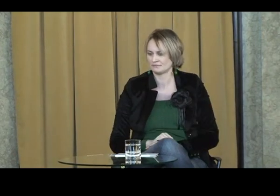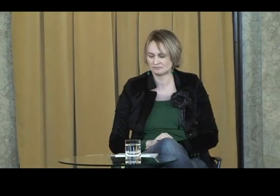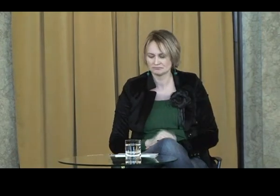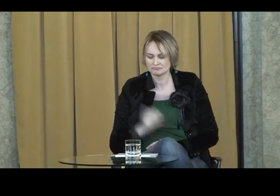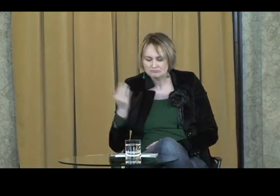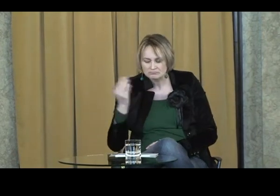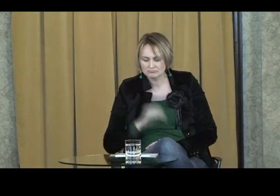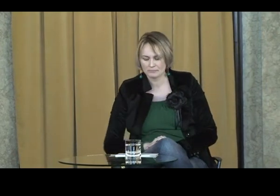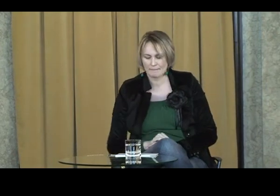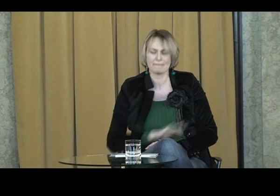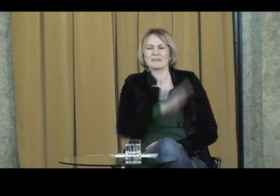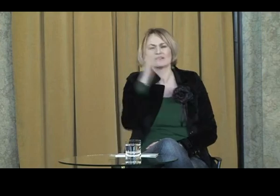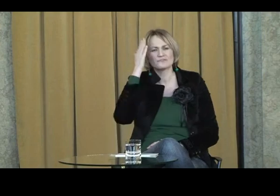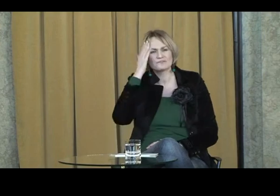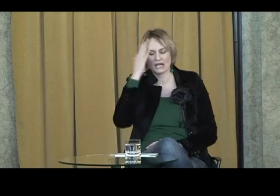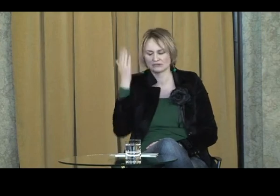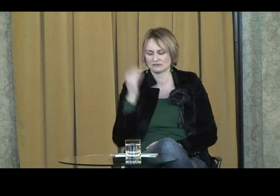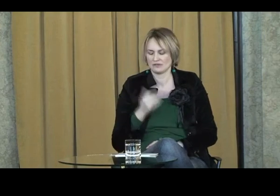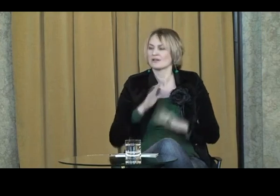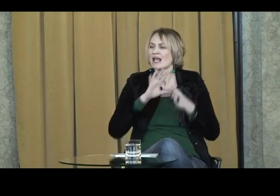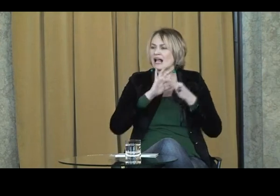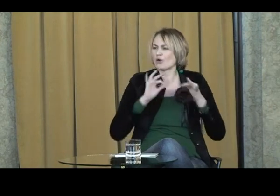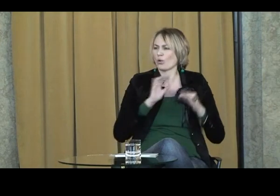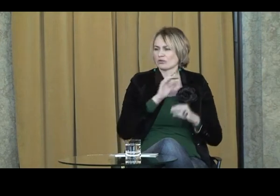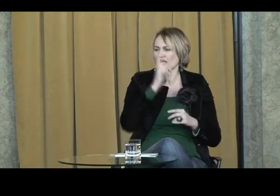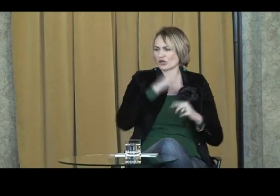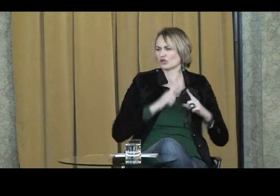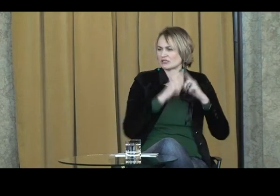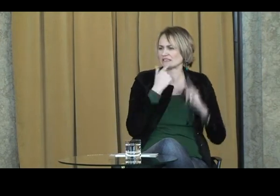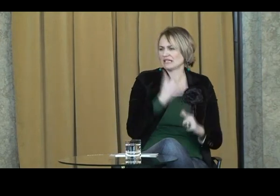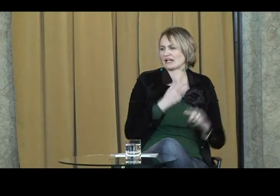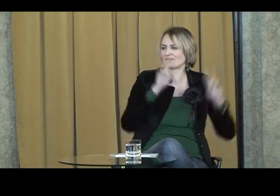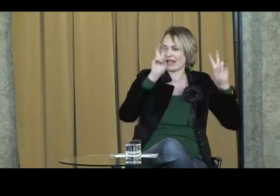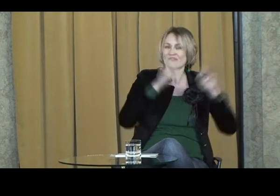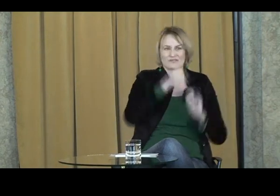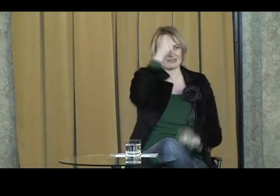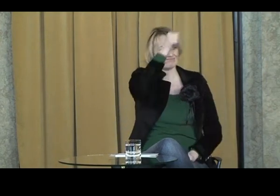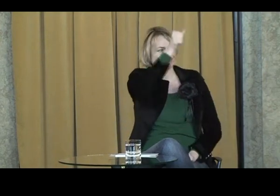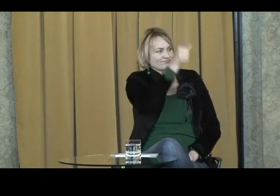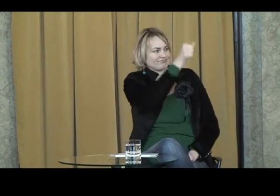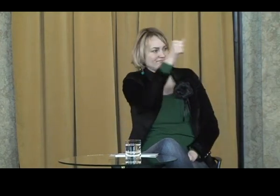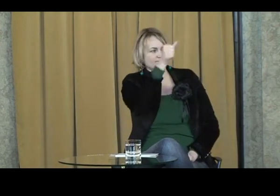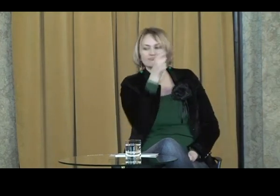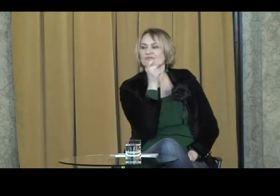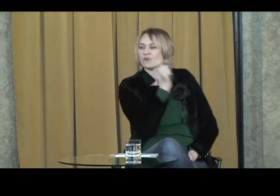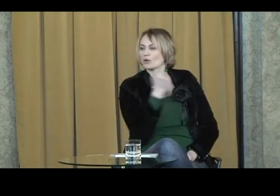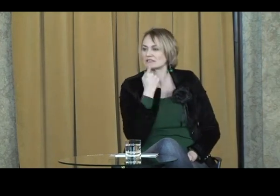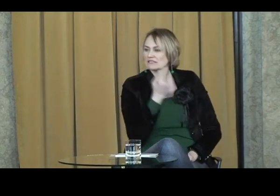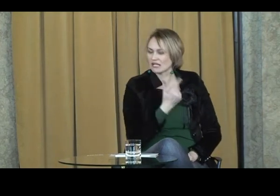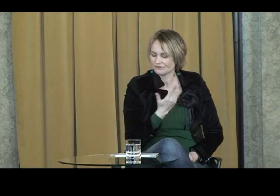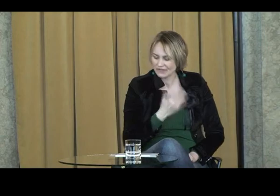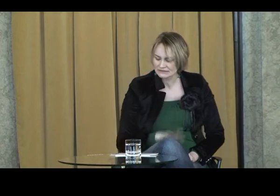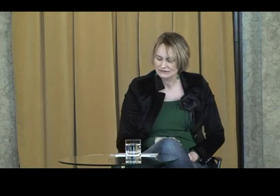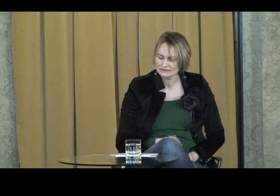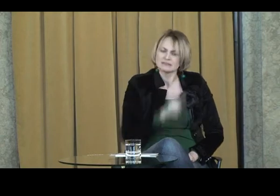behinderten Menschen aufzurufen. Vielleicht ist es bekannt, in der katholischen Kirche wird gesagt, beim Kreuz